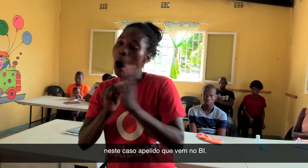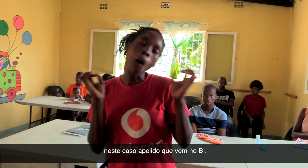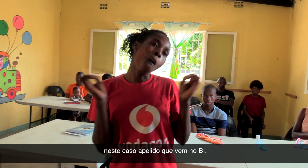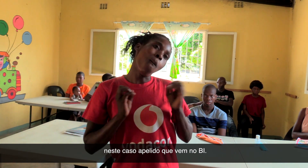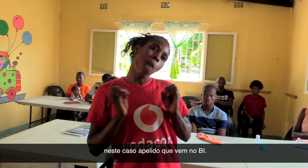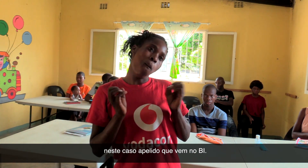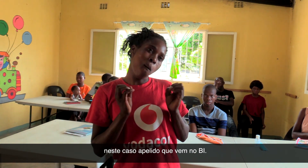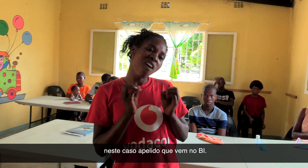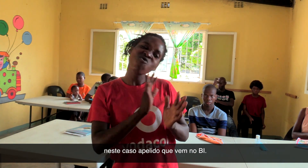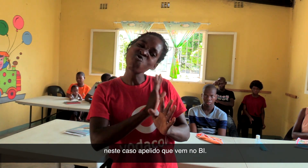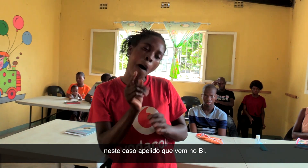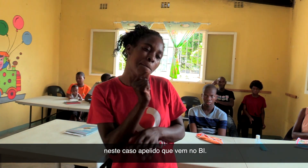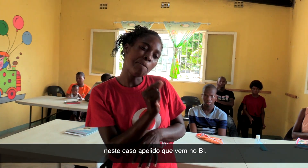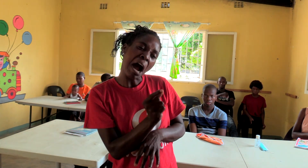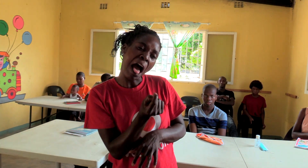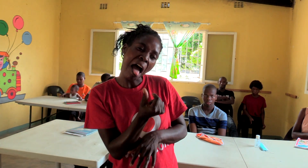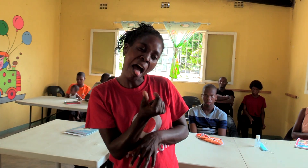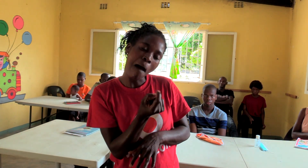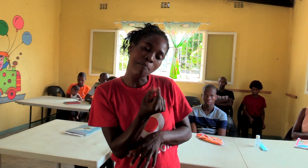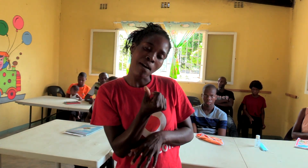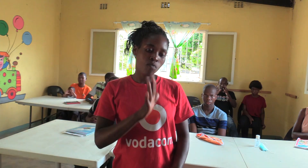caso, apelido, que vem no BI.